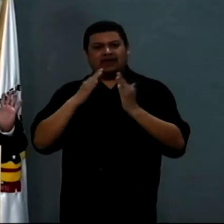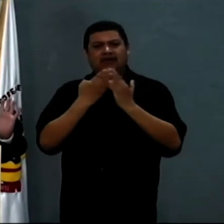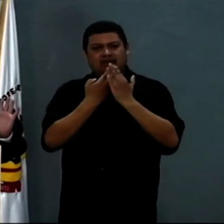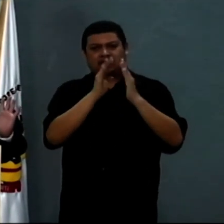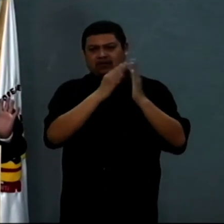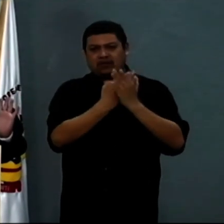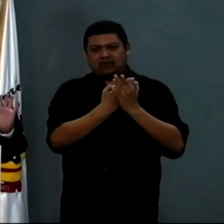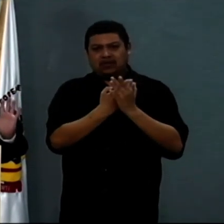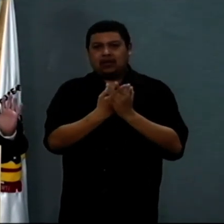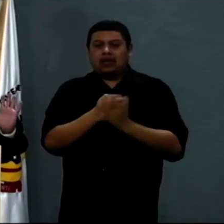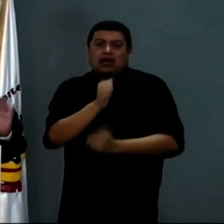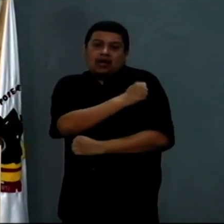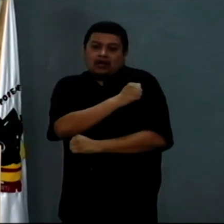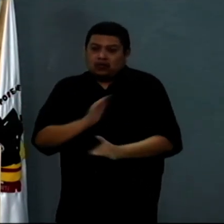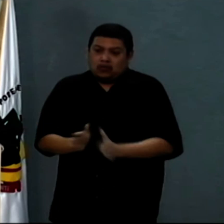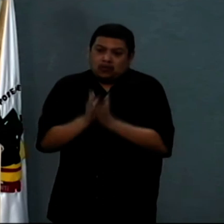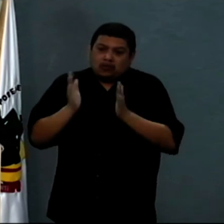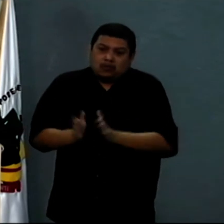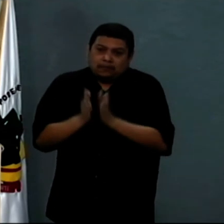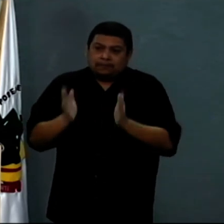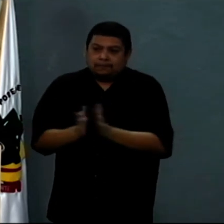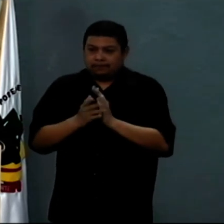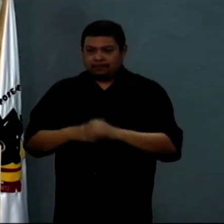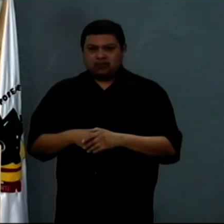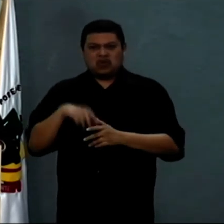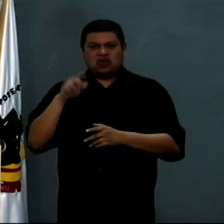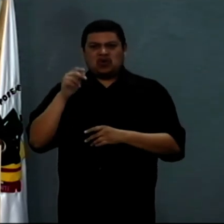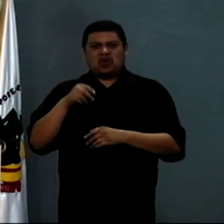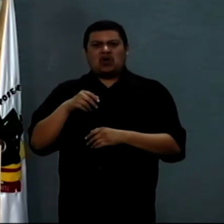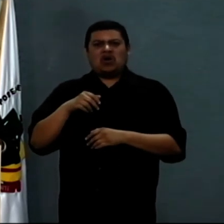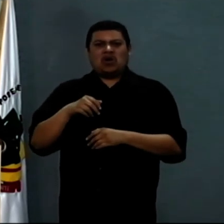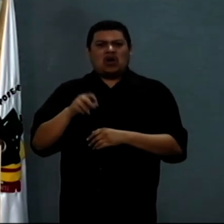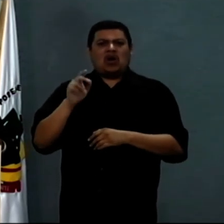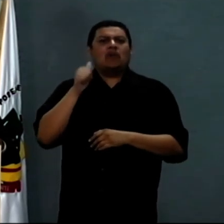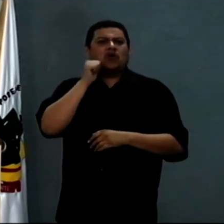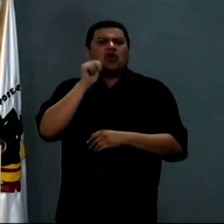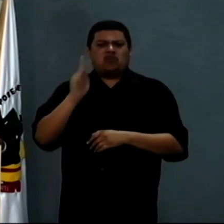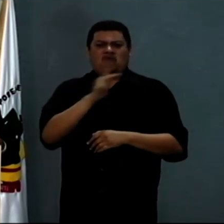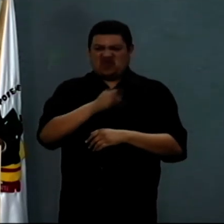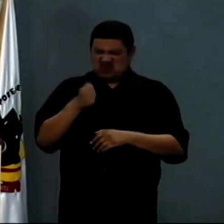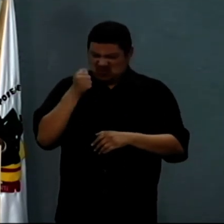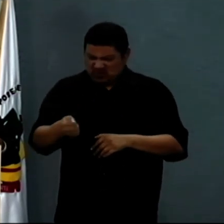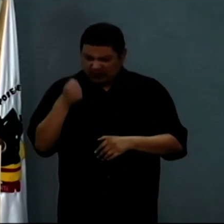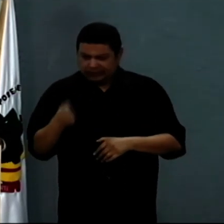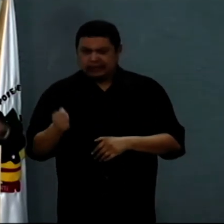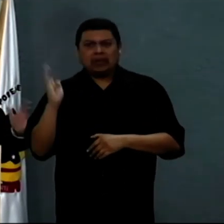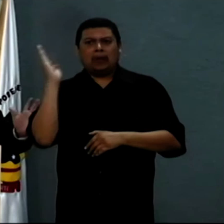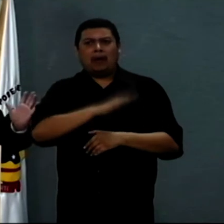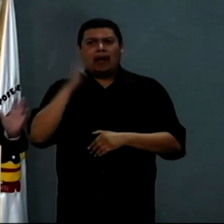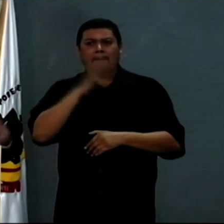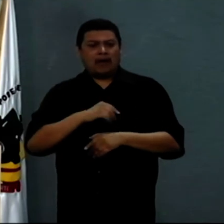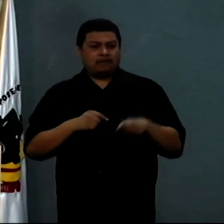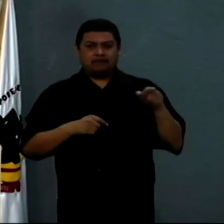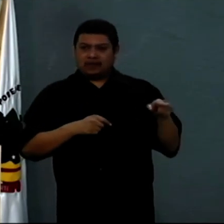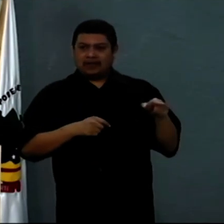O coitado do aluno que era pobrezinho, a professora era na regra. Era no puxão de orelha. O filho